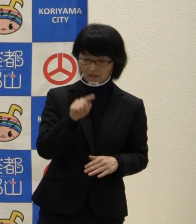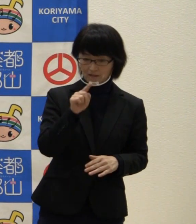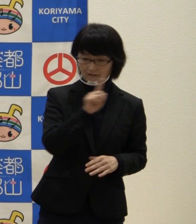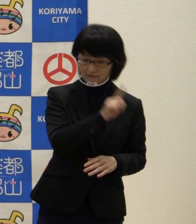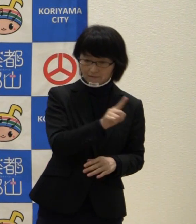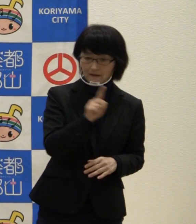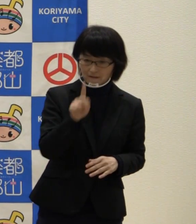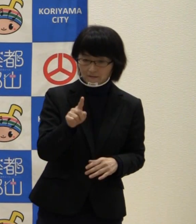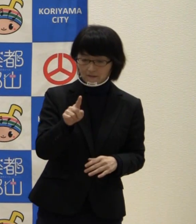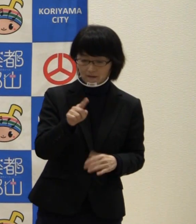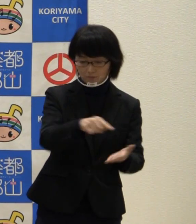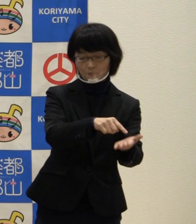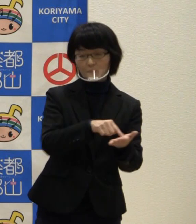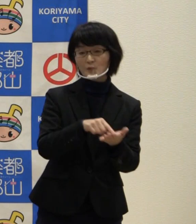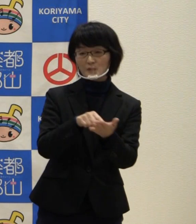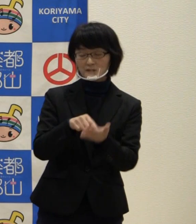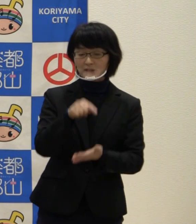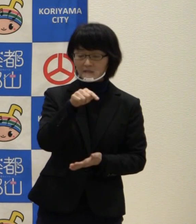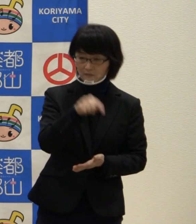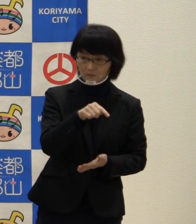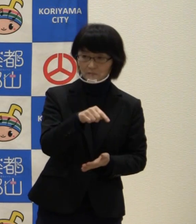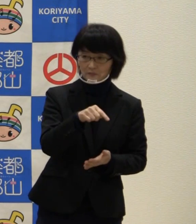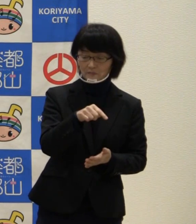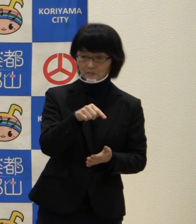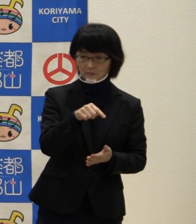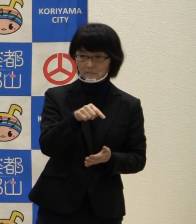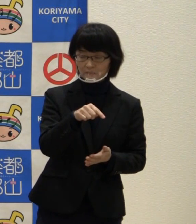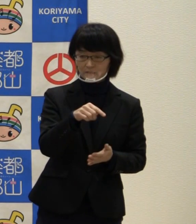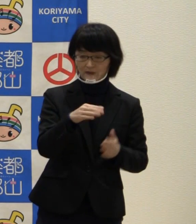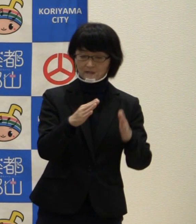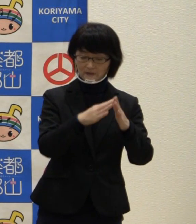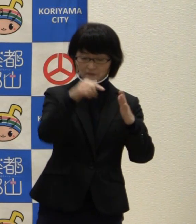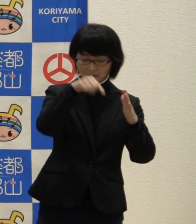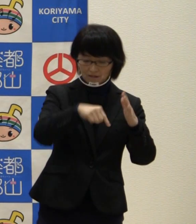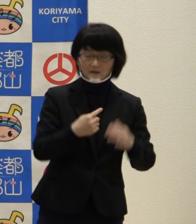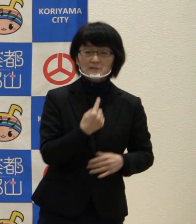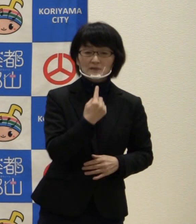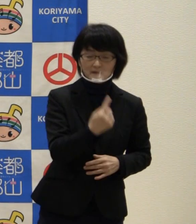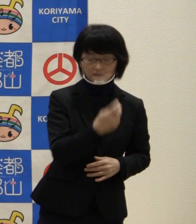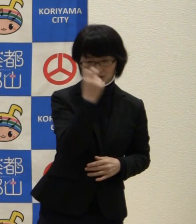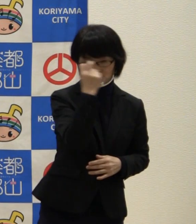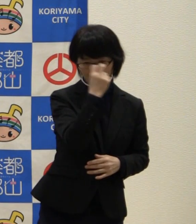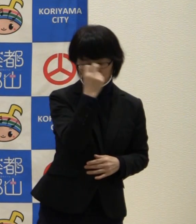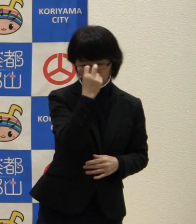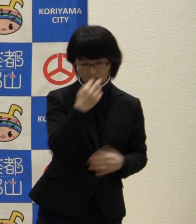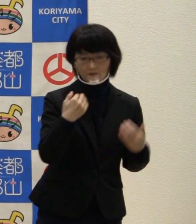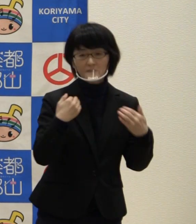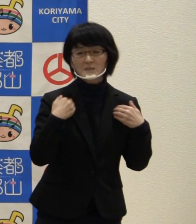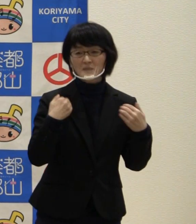とに、やはり中に入ってですね、入らせていただいて、調査をしなければ